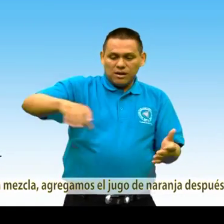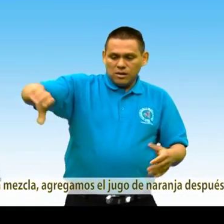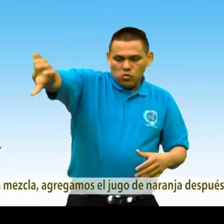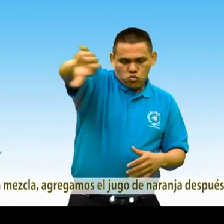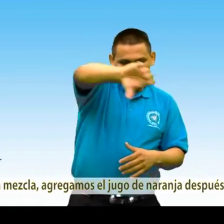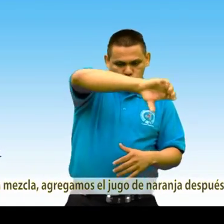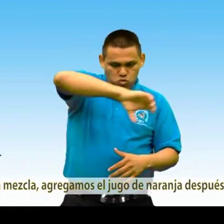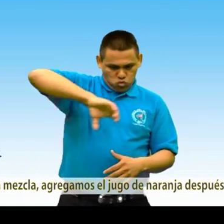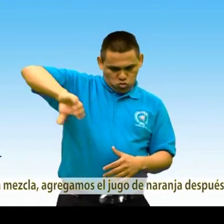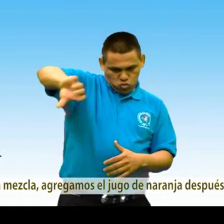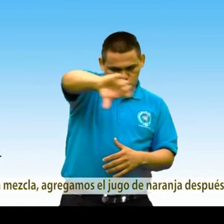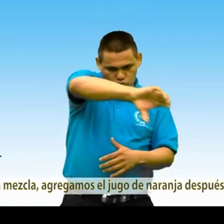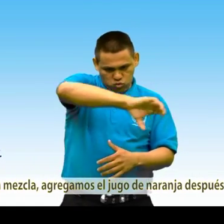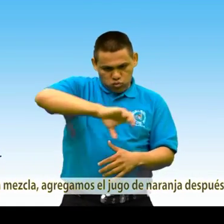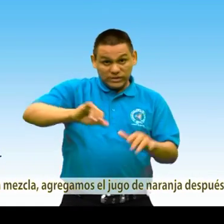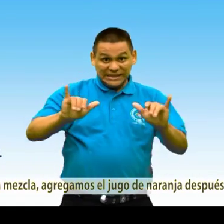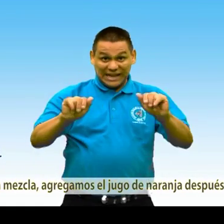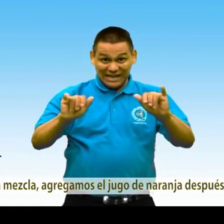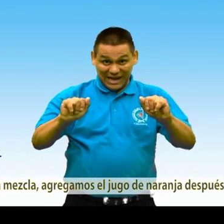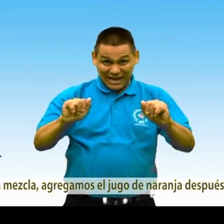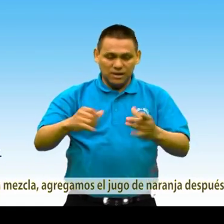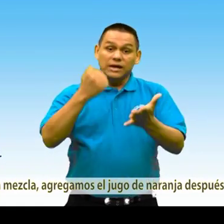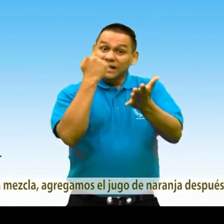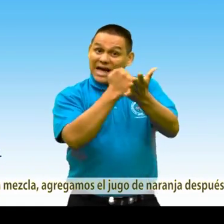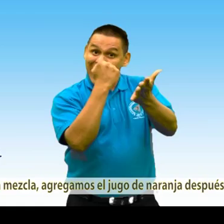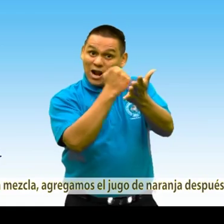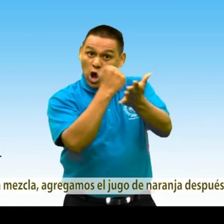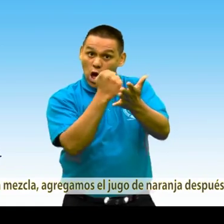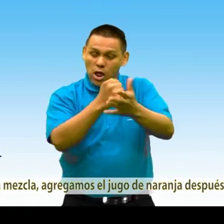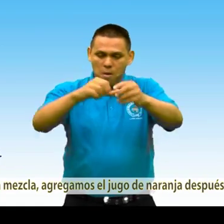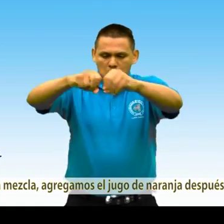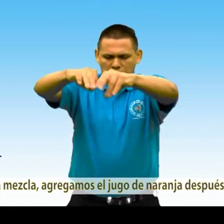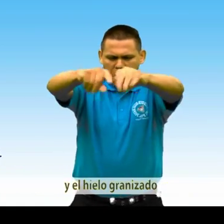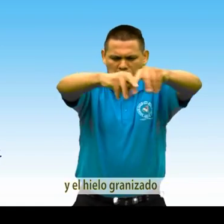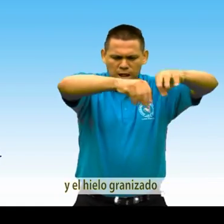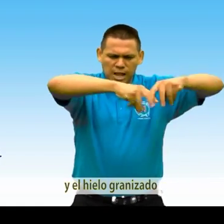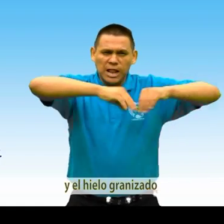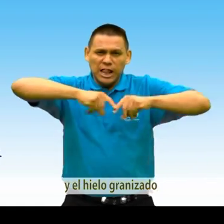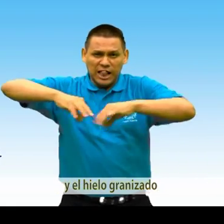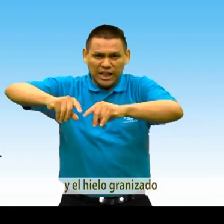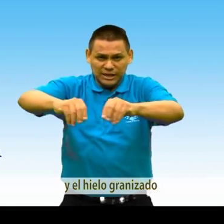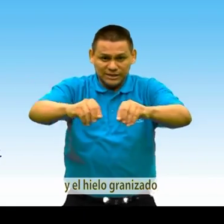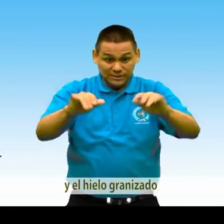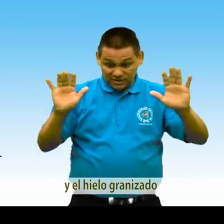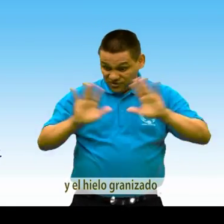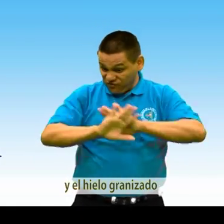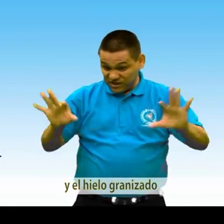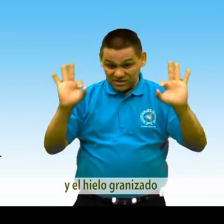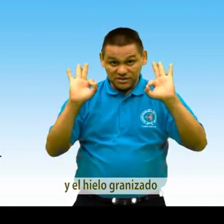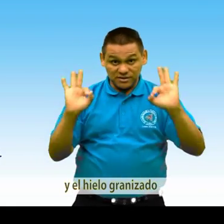hacemos la mezcla, agregamos el jugo de naranja, el azúcar y el hielo granizado.